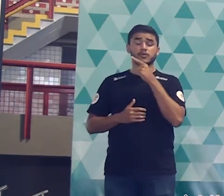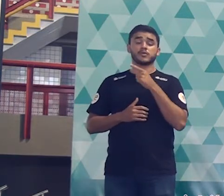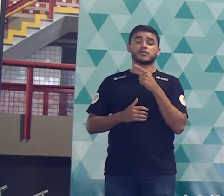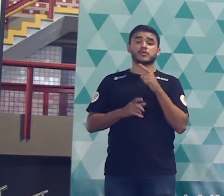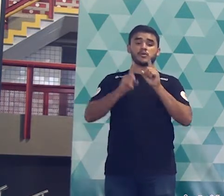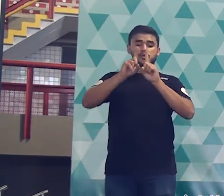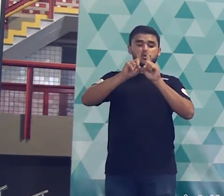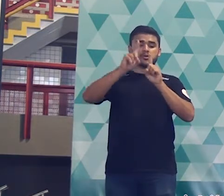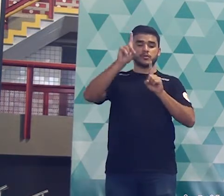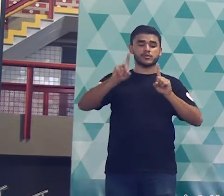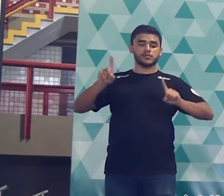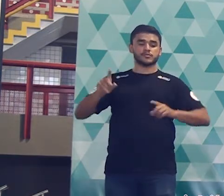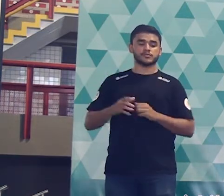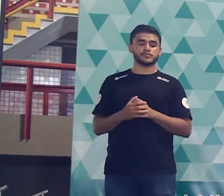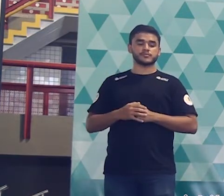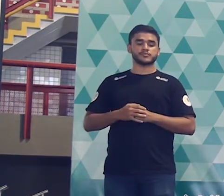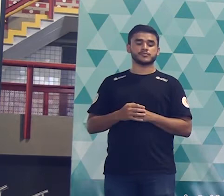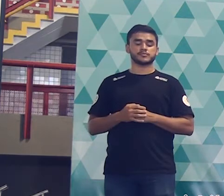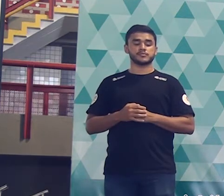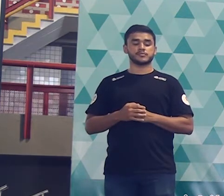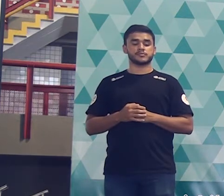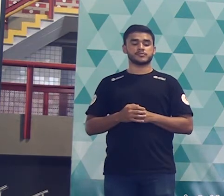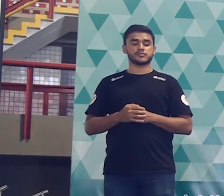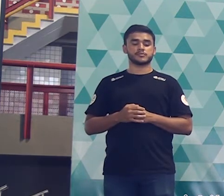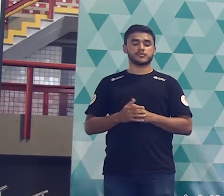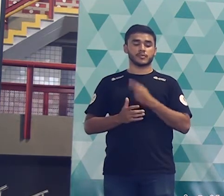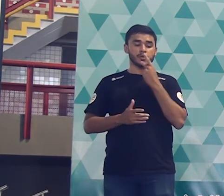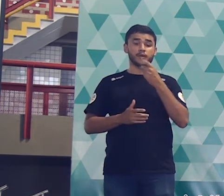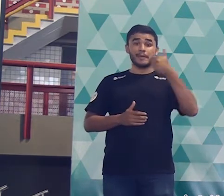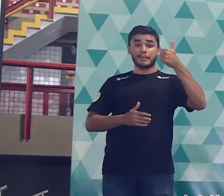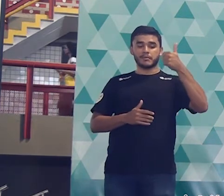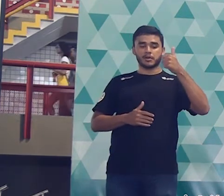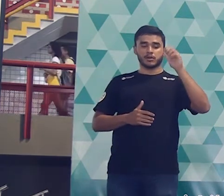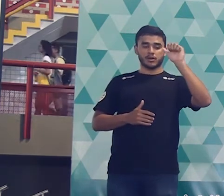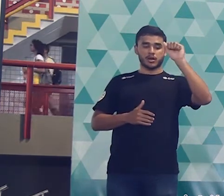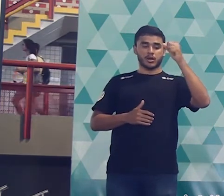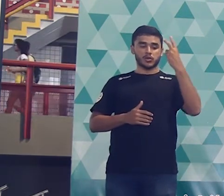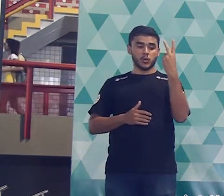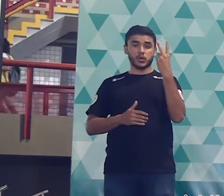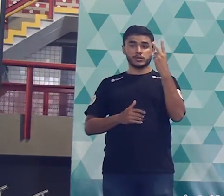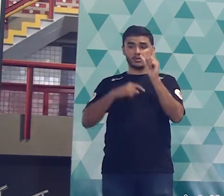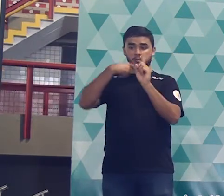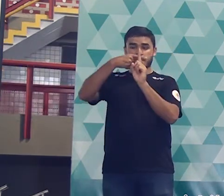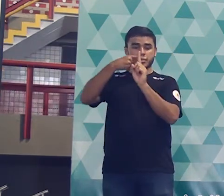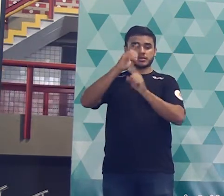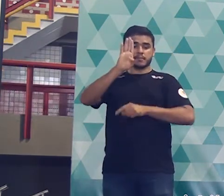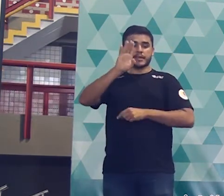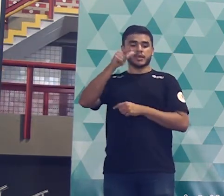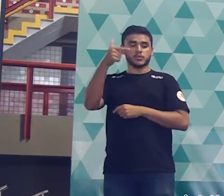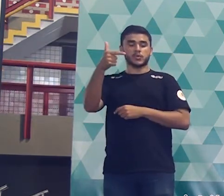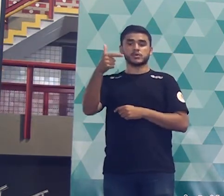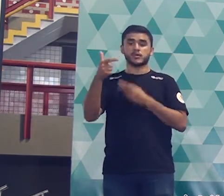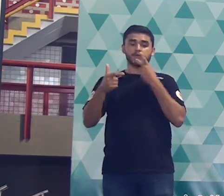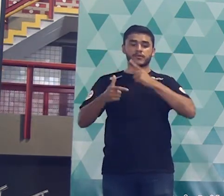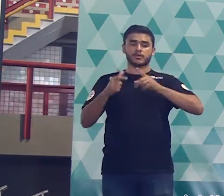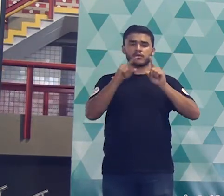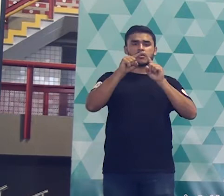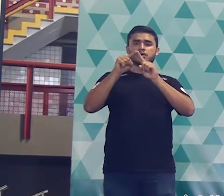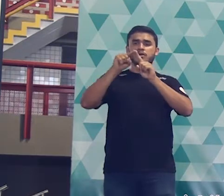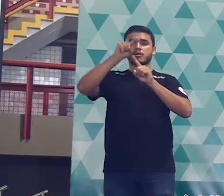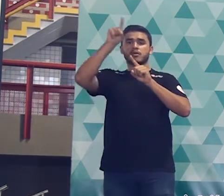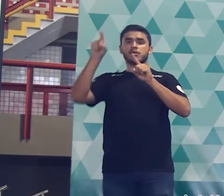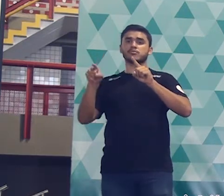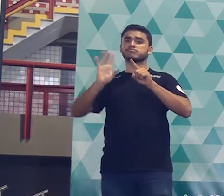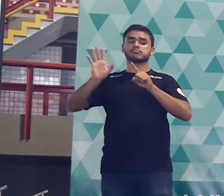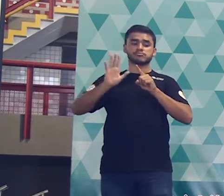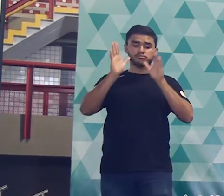a energia do produto é maior ou menor do que a do reagente? Produto e reagente, não olha para essa curva, não olha só